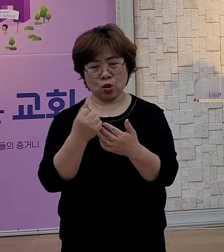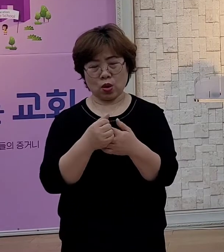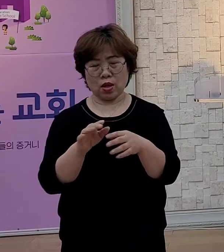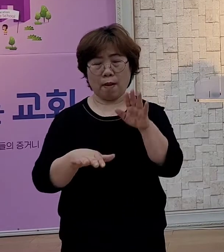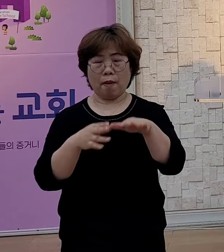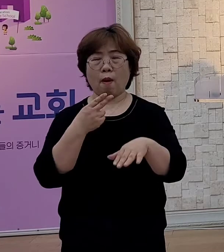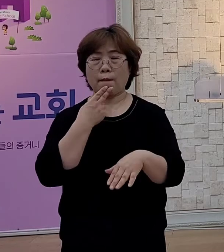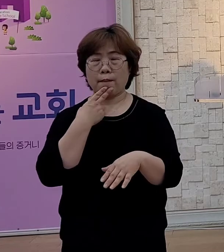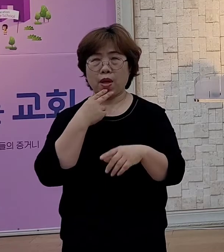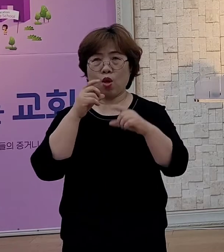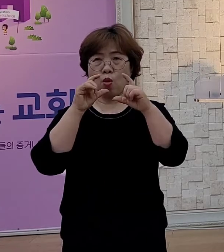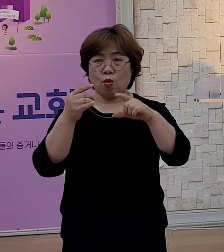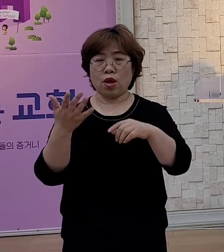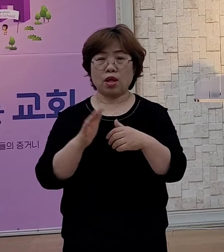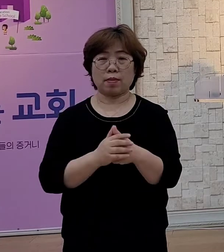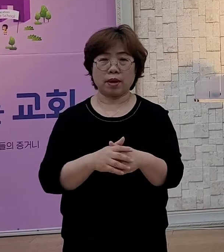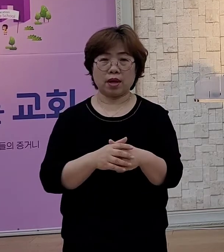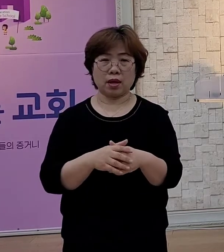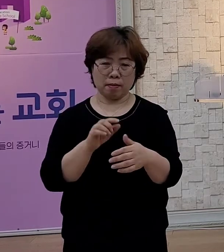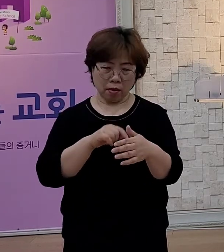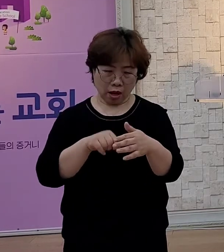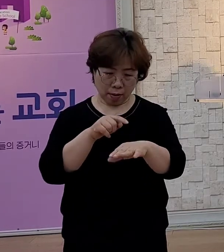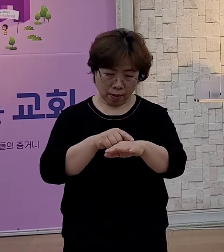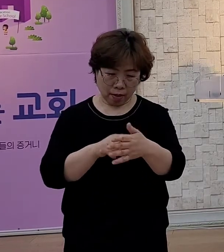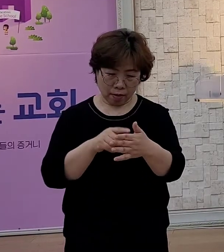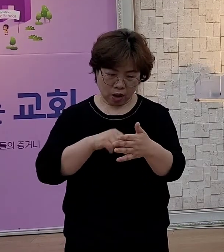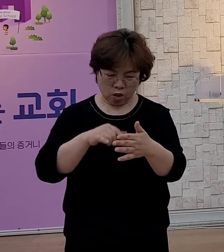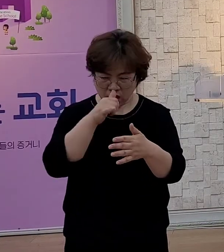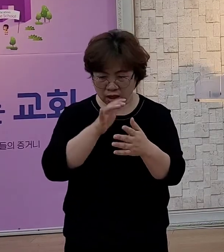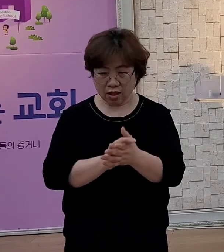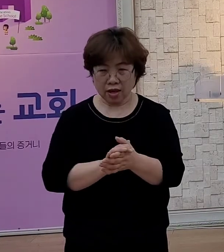그날 하필이면 내 옆에 앉으면 다 불편해요.